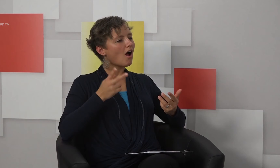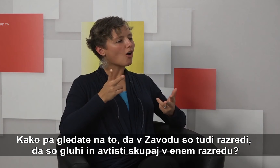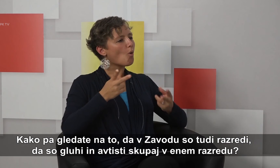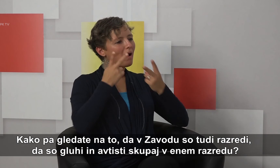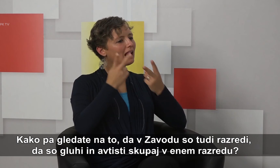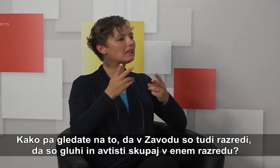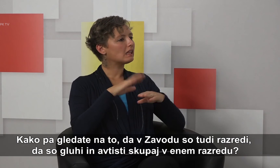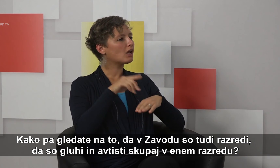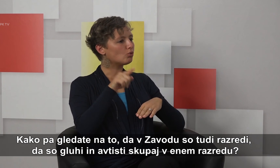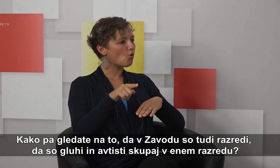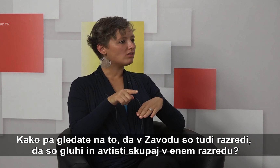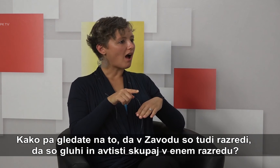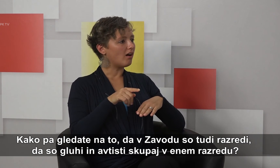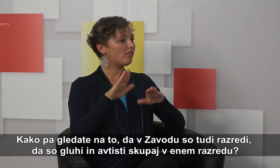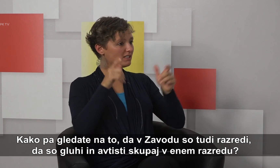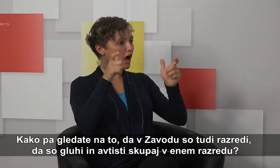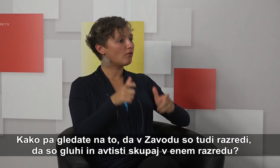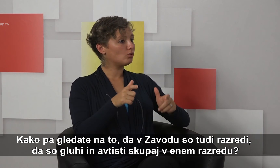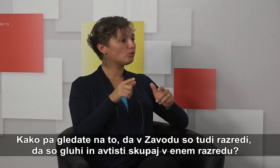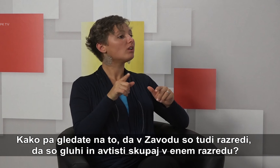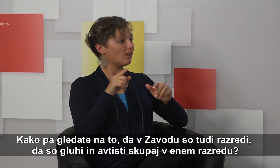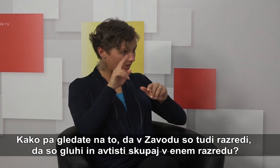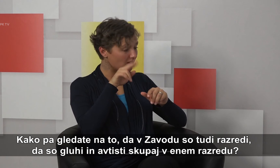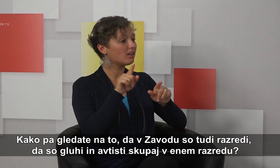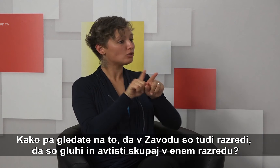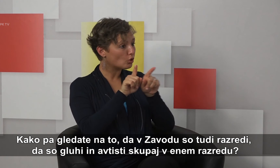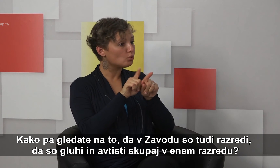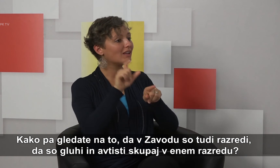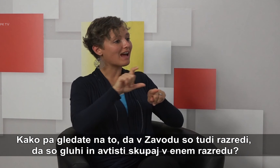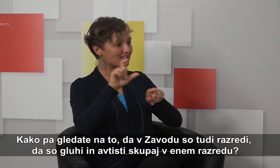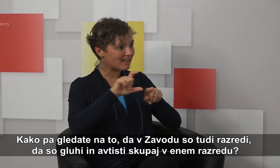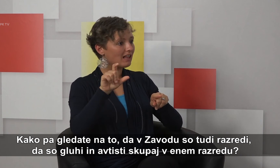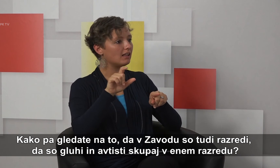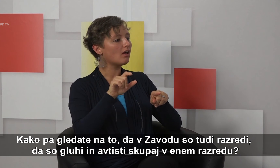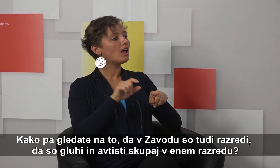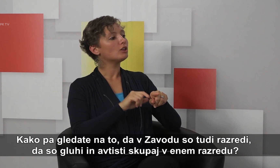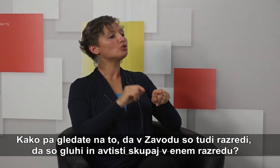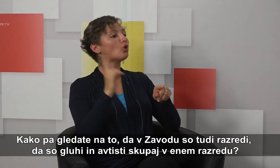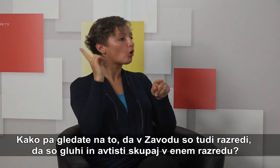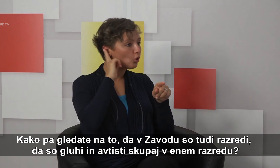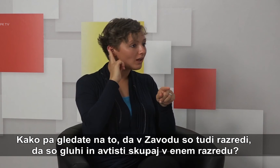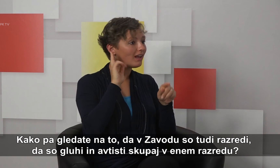Kako pa gledate na to, da v zavodu so tudi razredi?